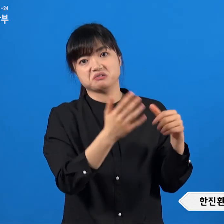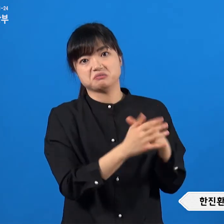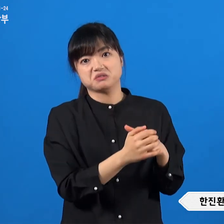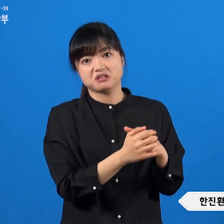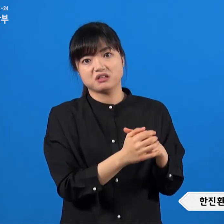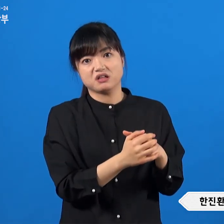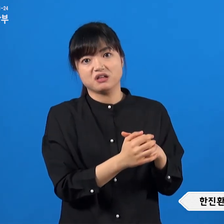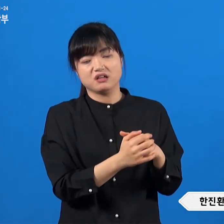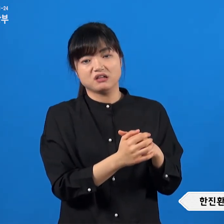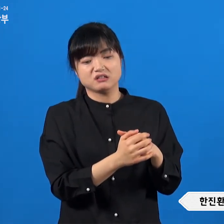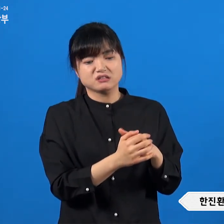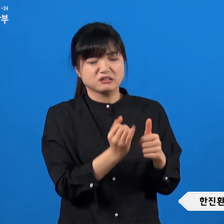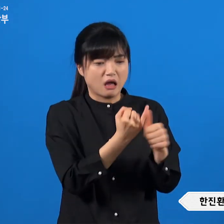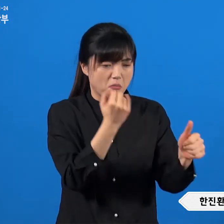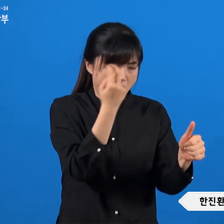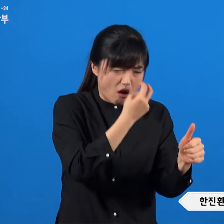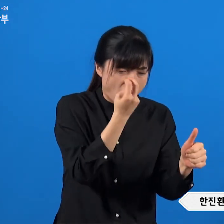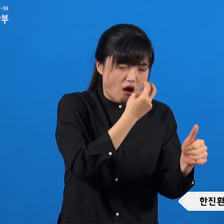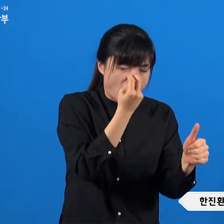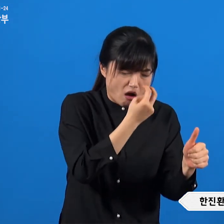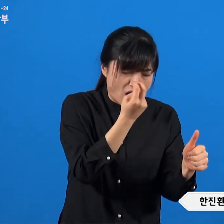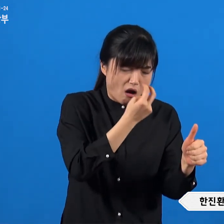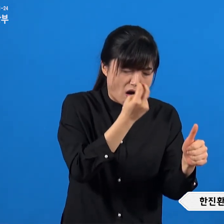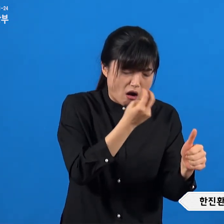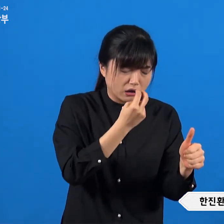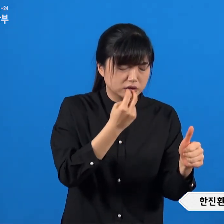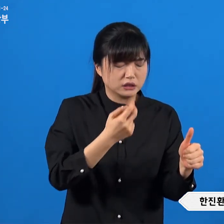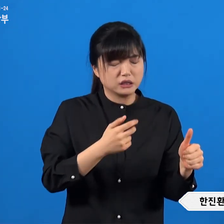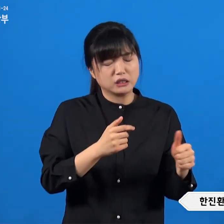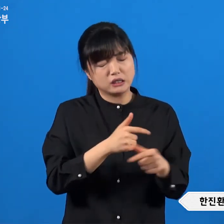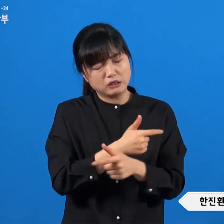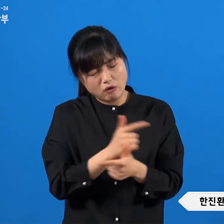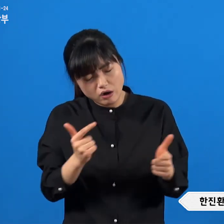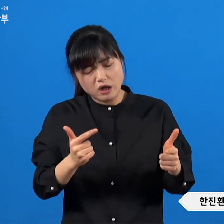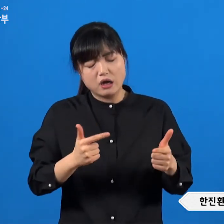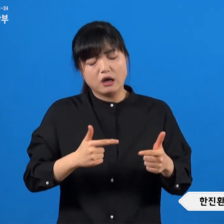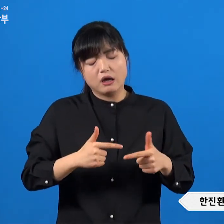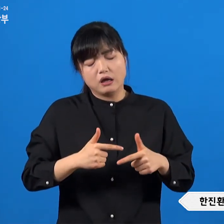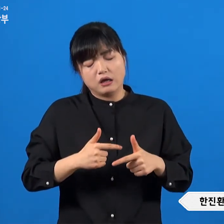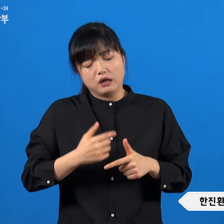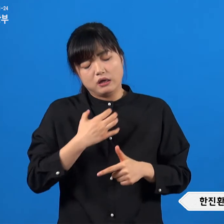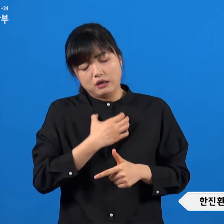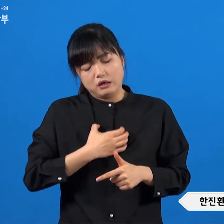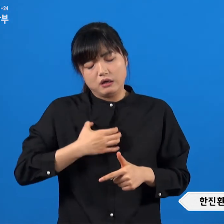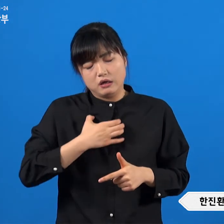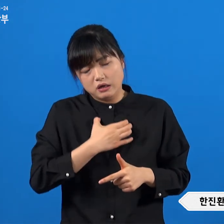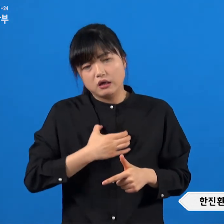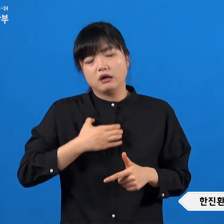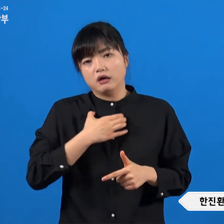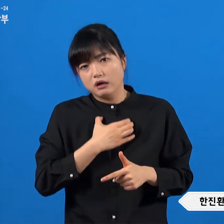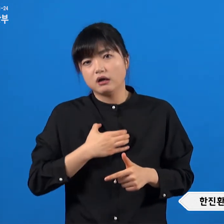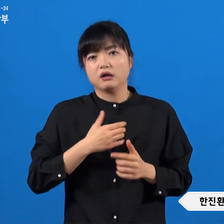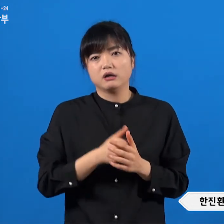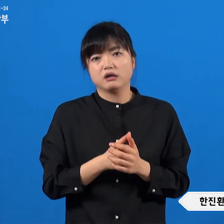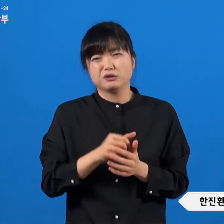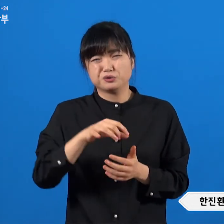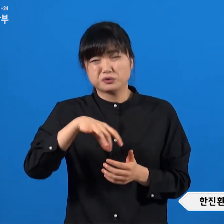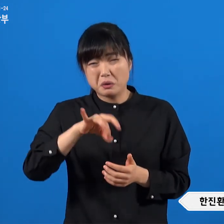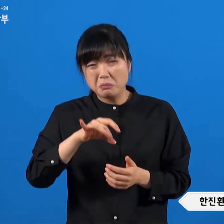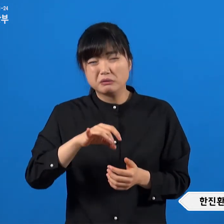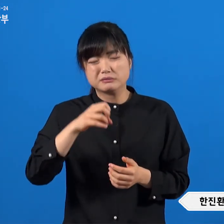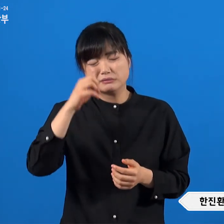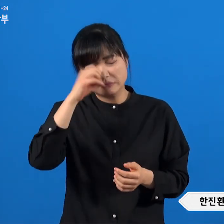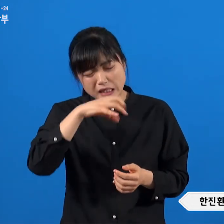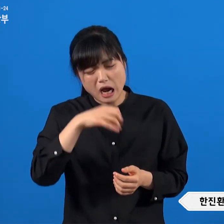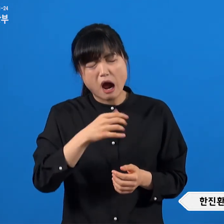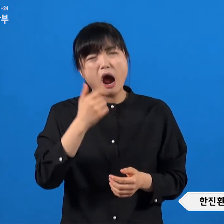남편을 간호하면서 경제적으로 정신적으로 엄청난 고통을 겪었습니다. 처음에는 그냥